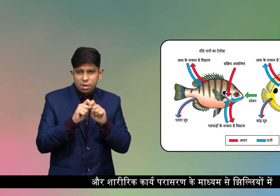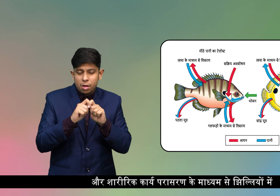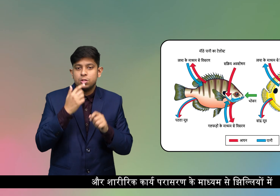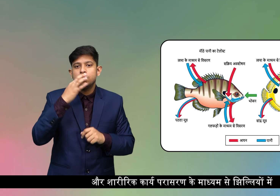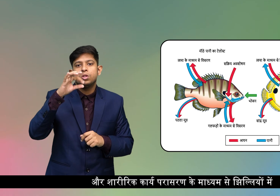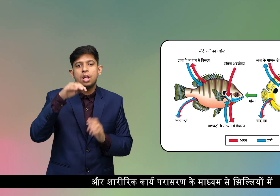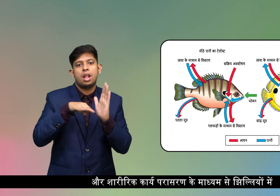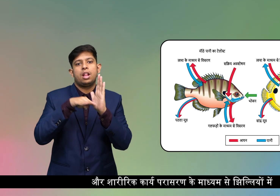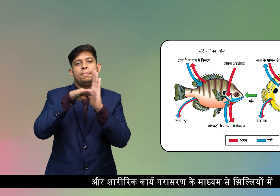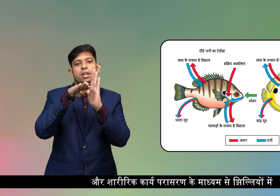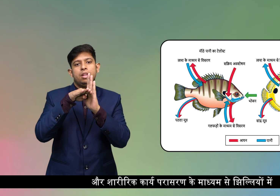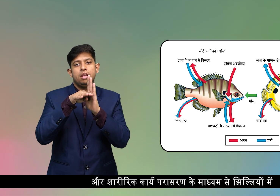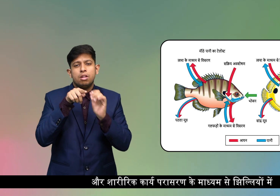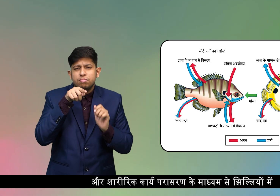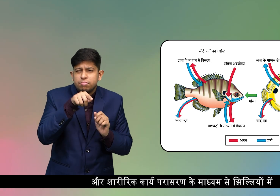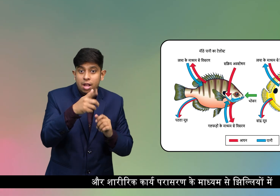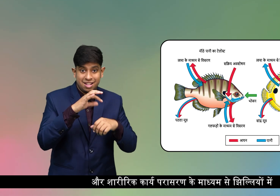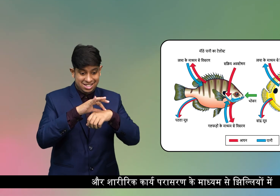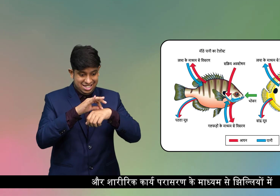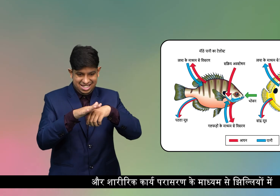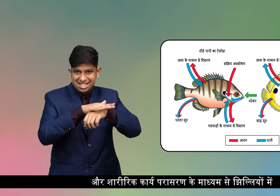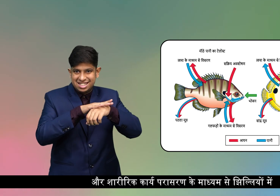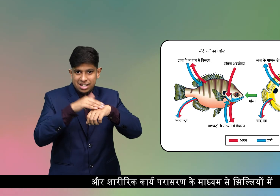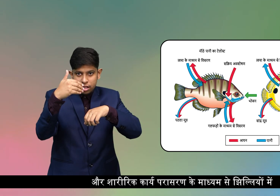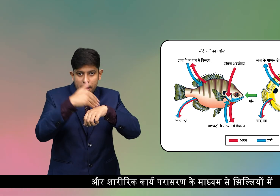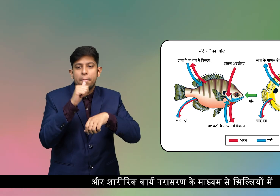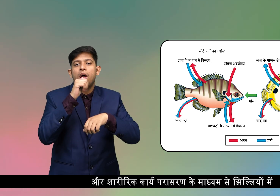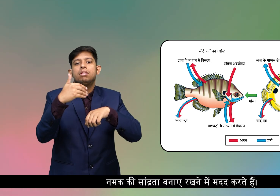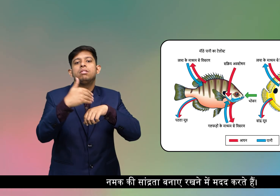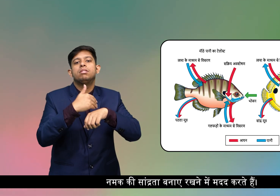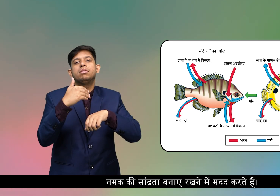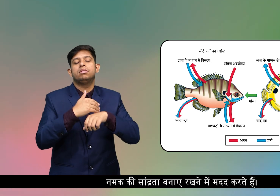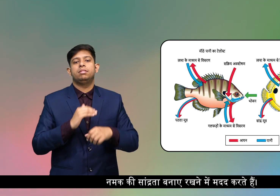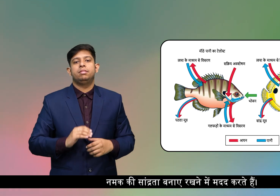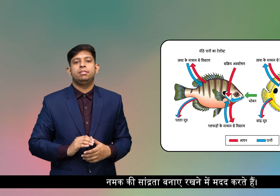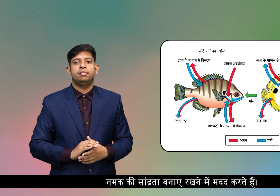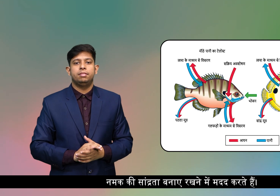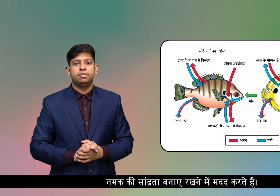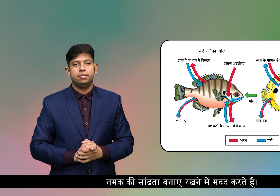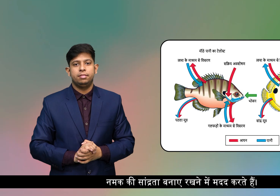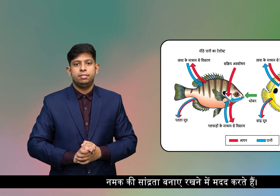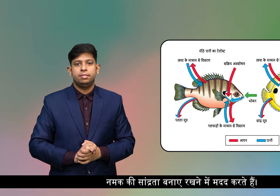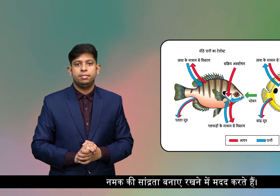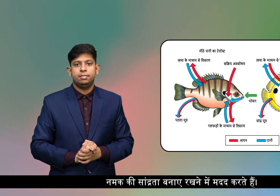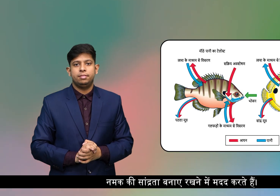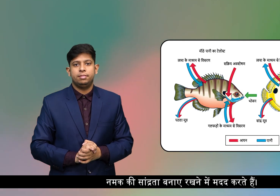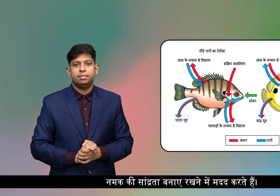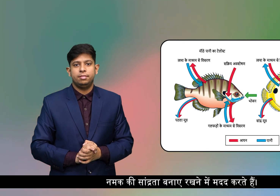और शारीरिक कार्य परासरण के माध्यम से झिल्लियों में नमक की सांद्रता बनाए रखने में मदद करते